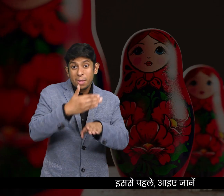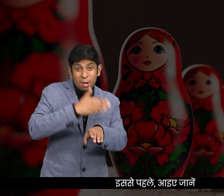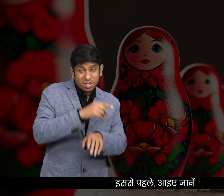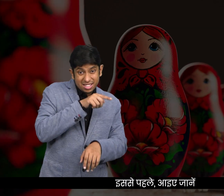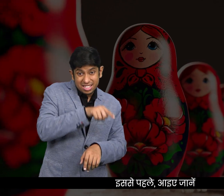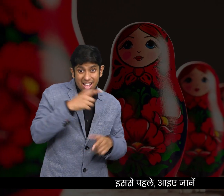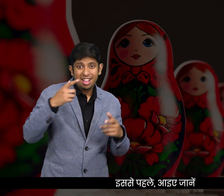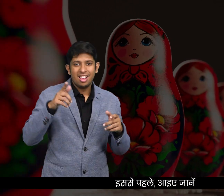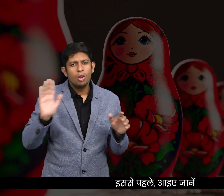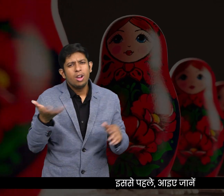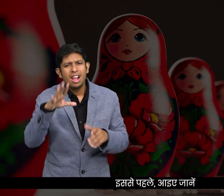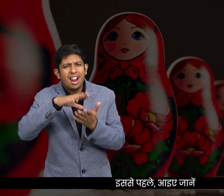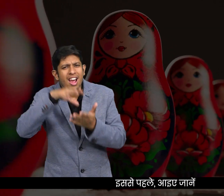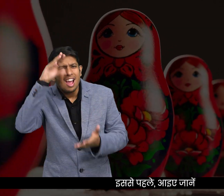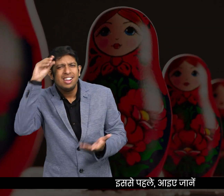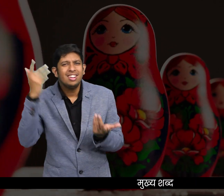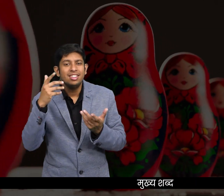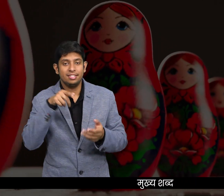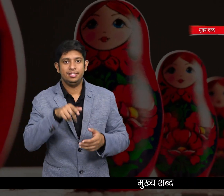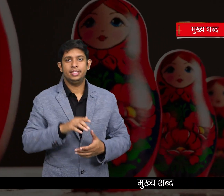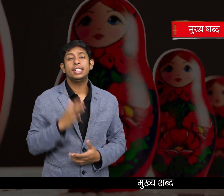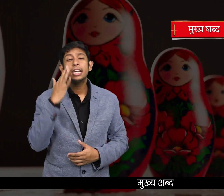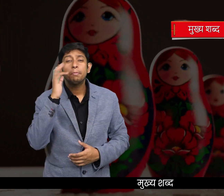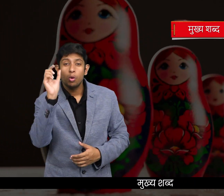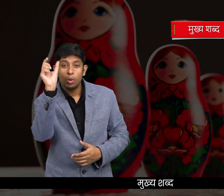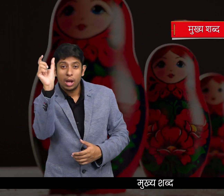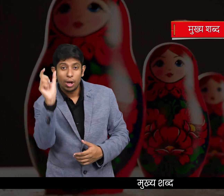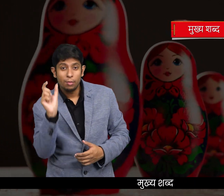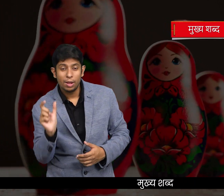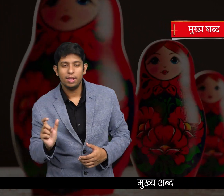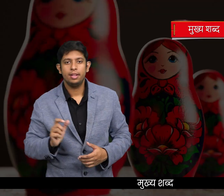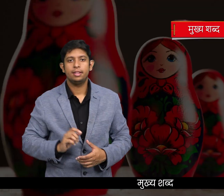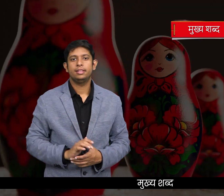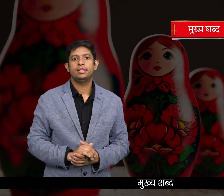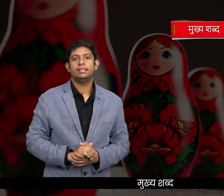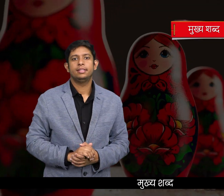इससे पहले आइए जानें मुख्य शब्द।